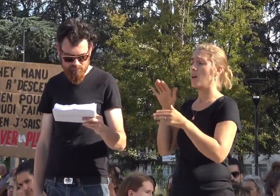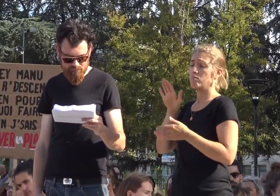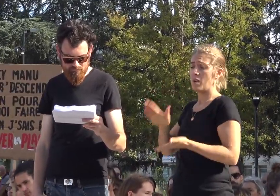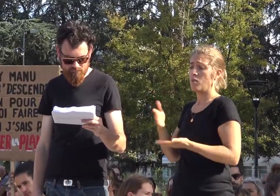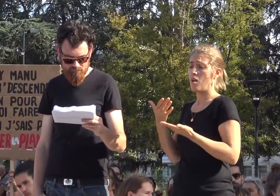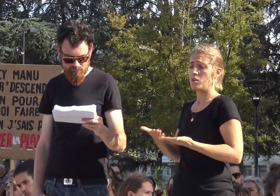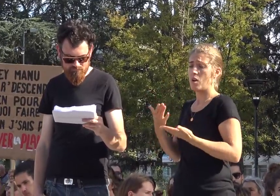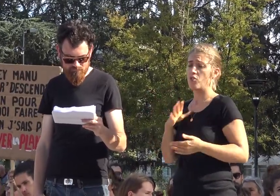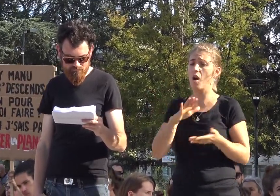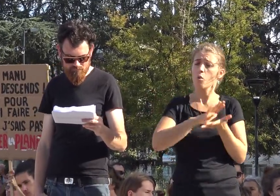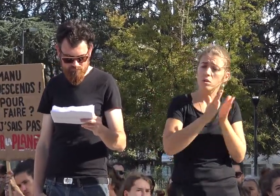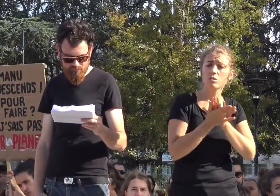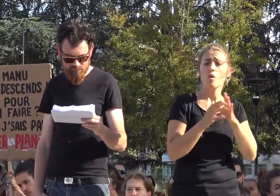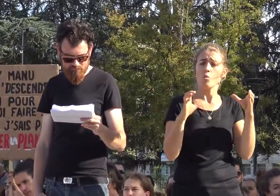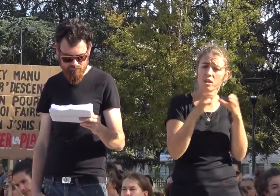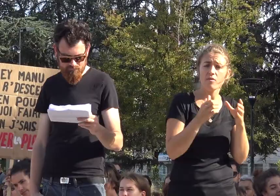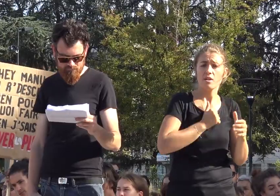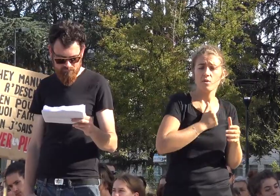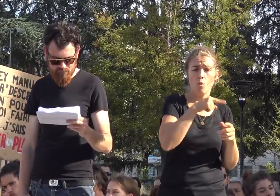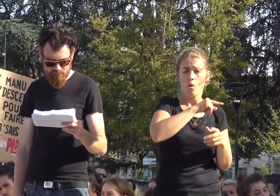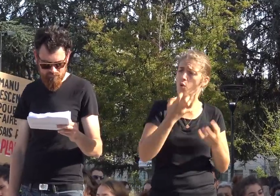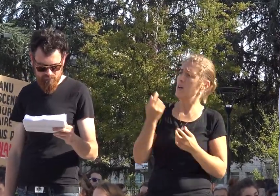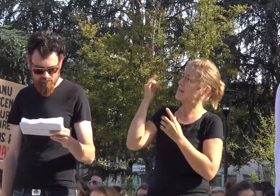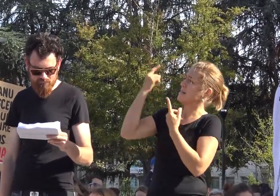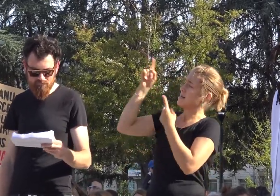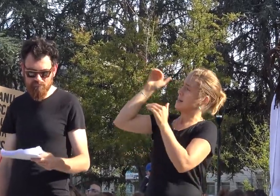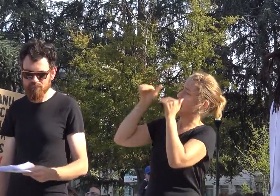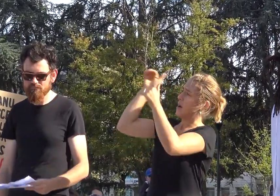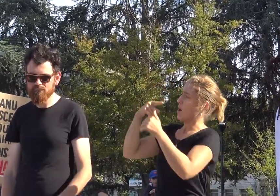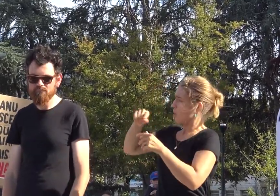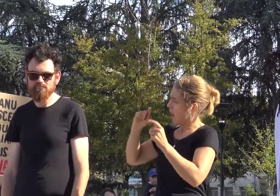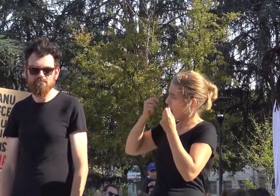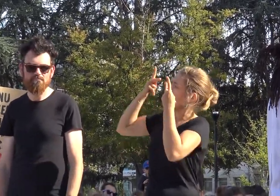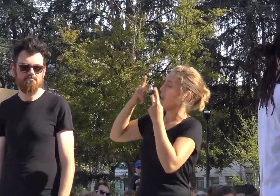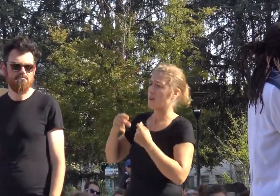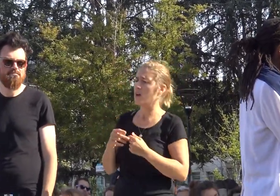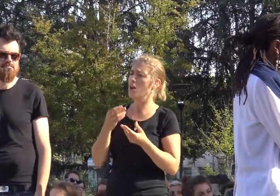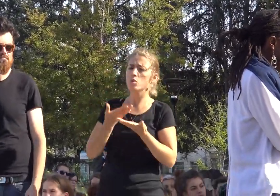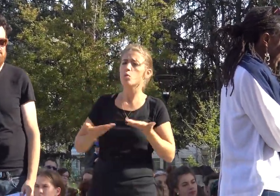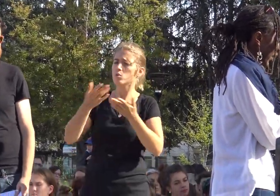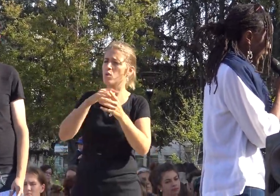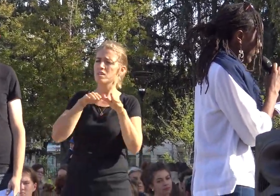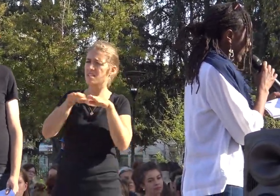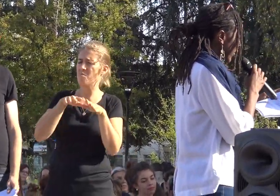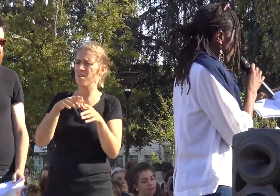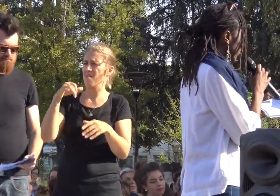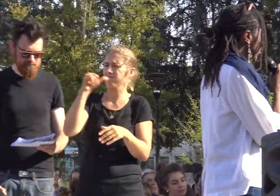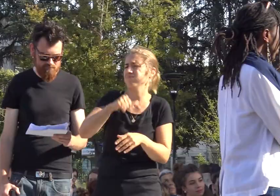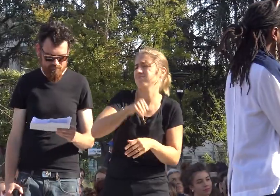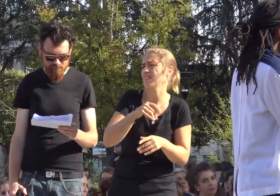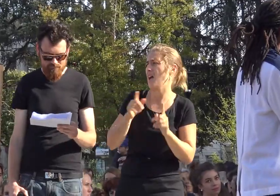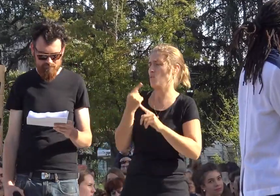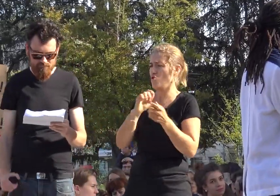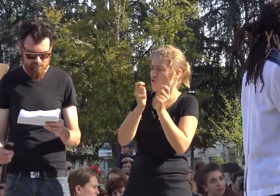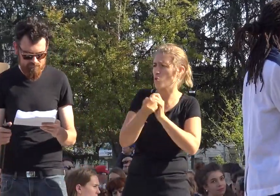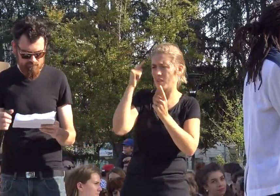individus, des collectifs, des associations engagées tentent de nous alerter, de nous réveiller, de dénoncer les absurdités de notre système et de construire le monde de